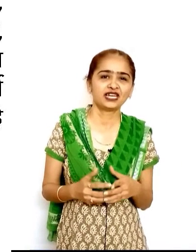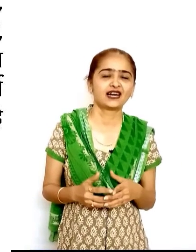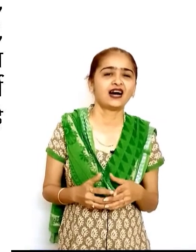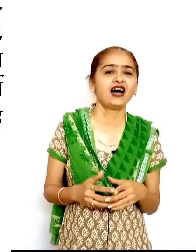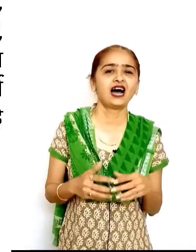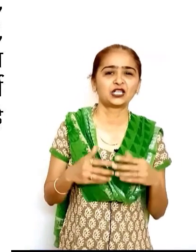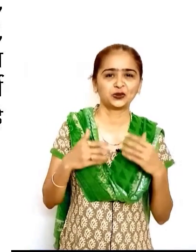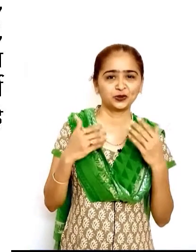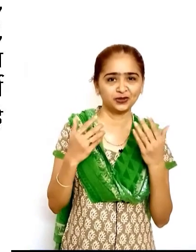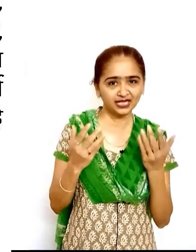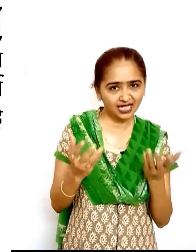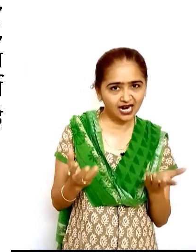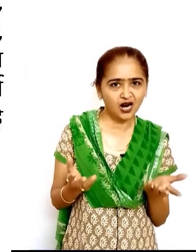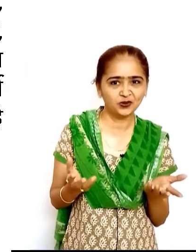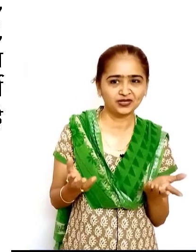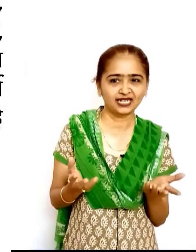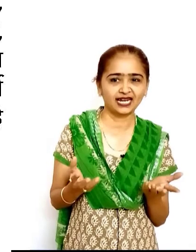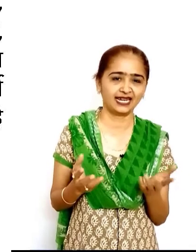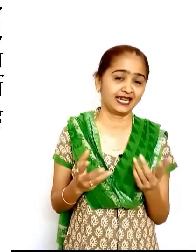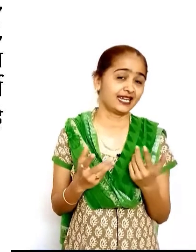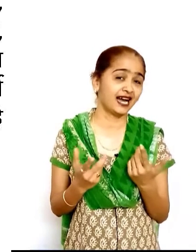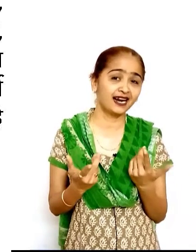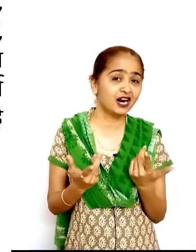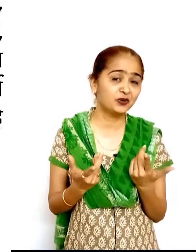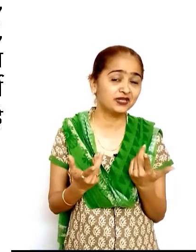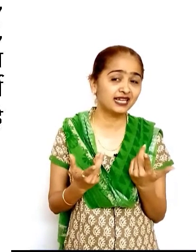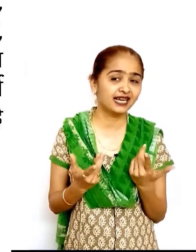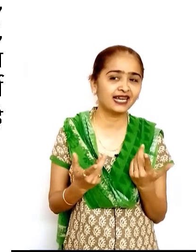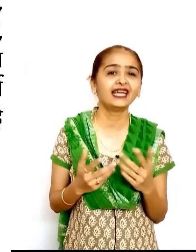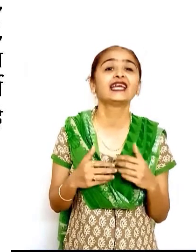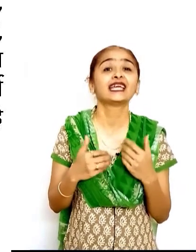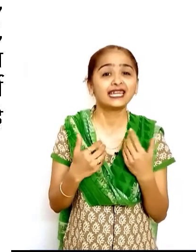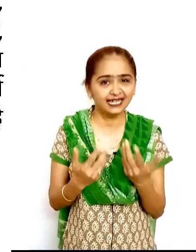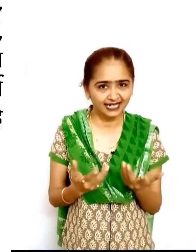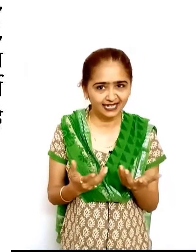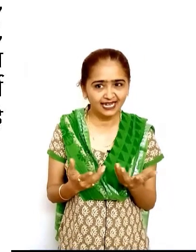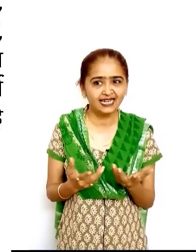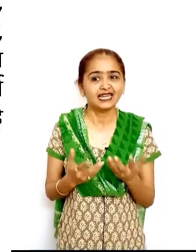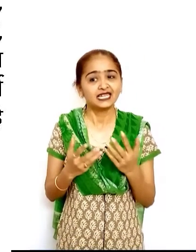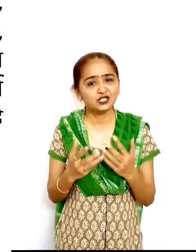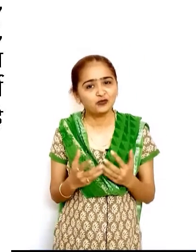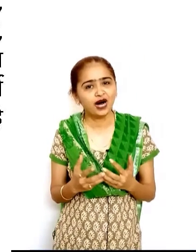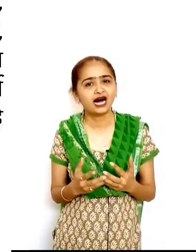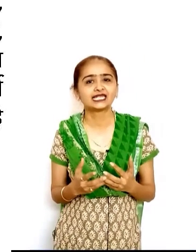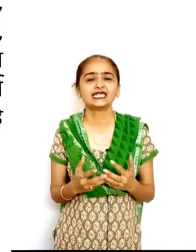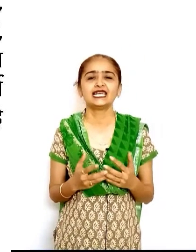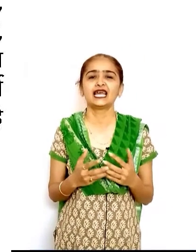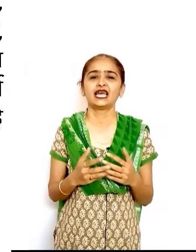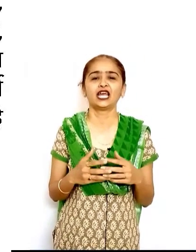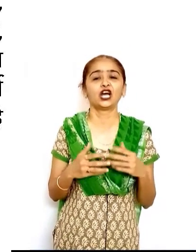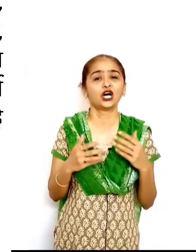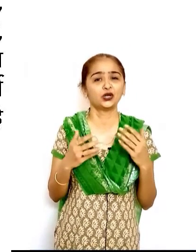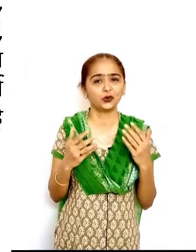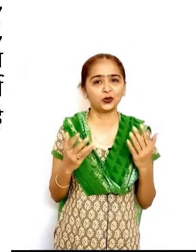का आतुर मन गा उठता है। क्या गा उठता है कि इस भांति है